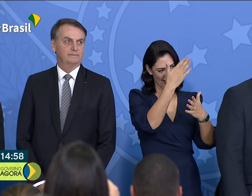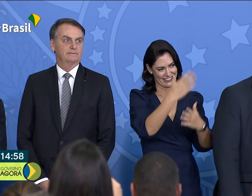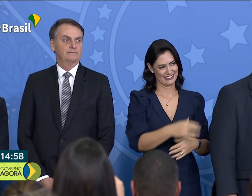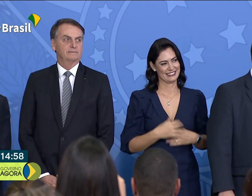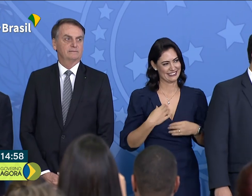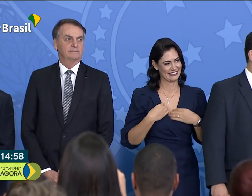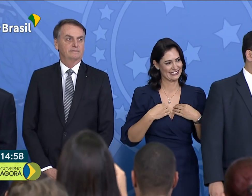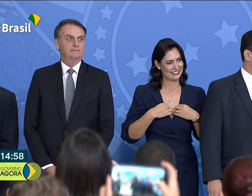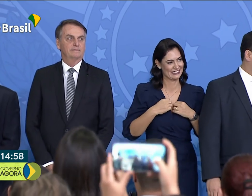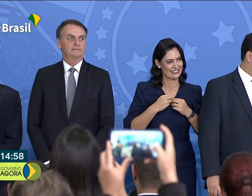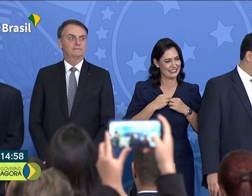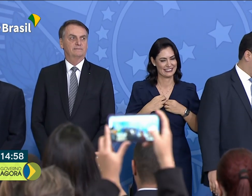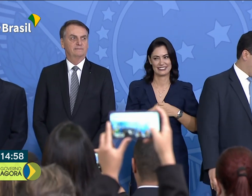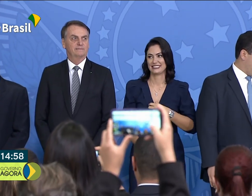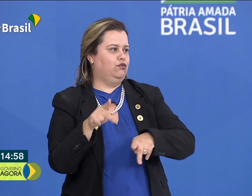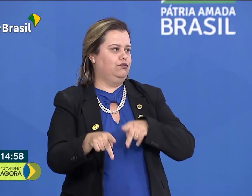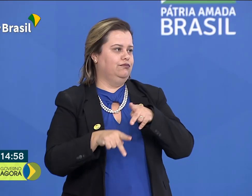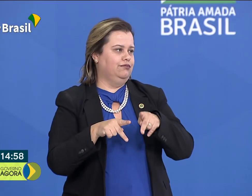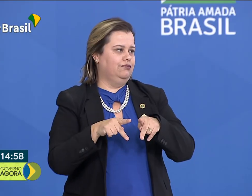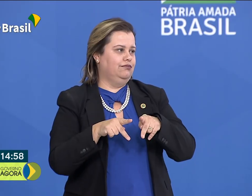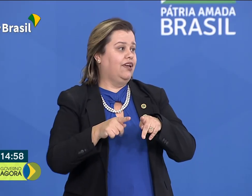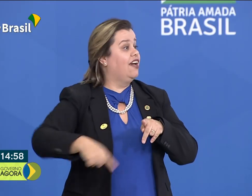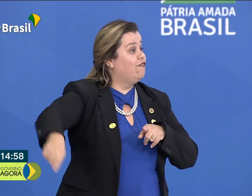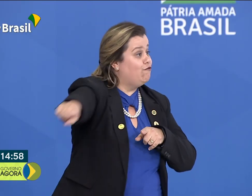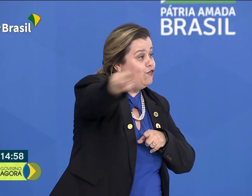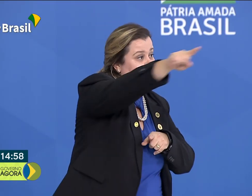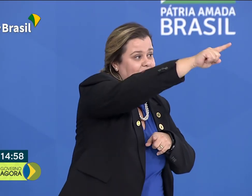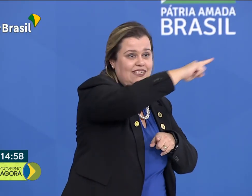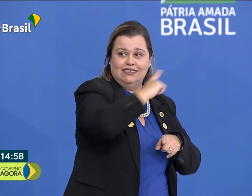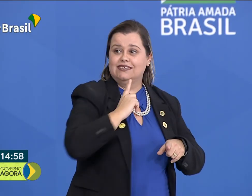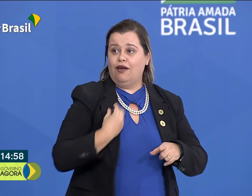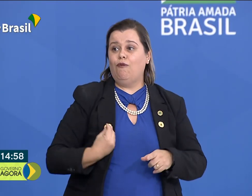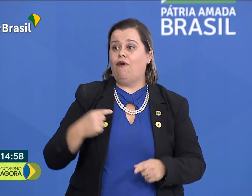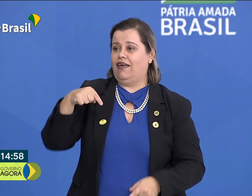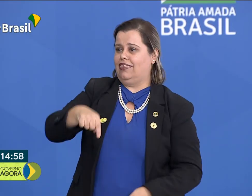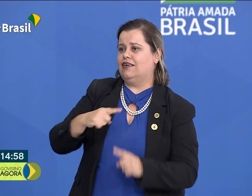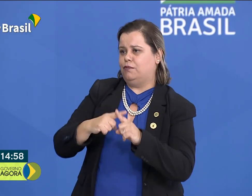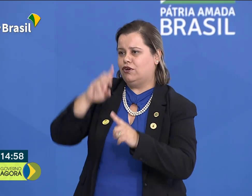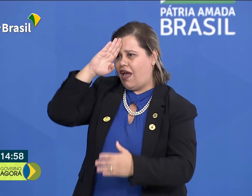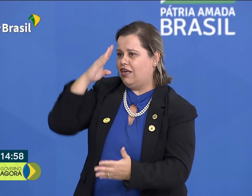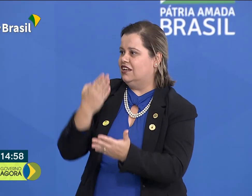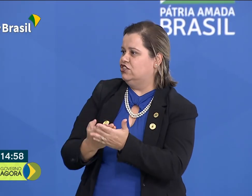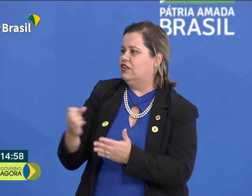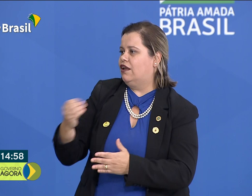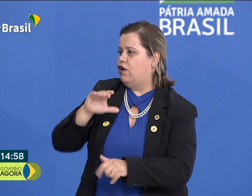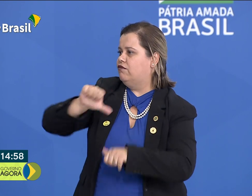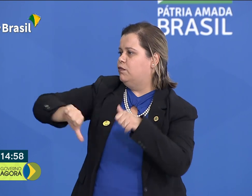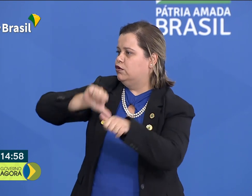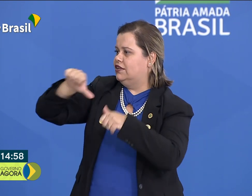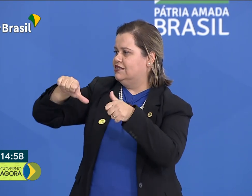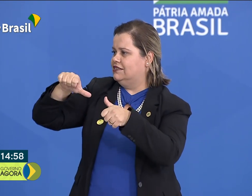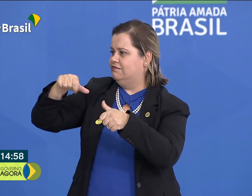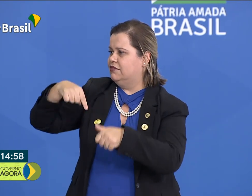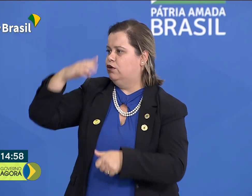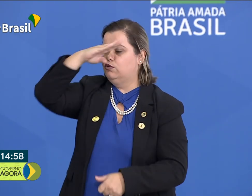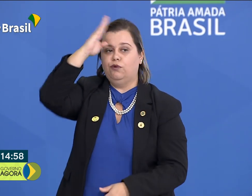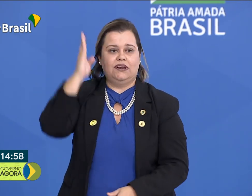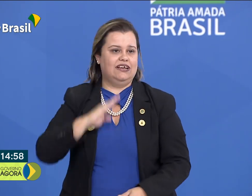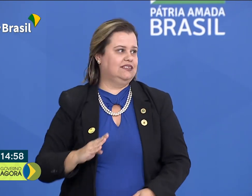legislativo e judiciário. Primeiro, a pessoa surda a ocupar um cargo no segundo escalão do governo federal. A Secretaria Nacional dos Direitos da